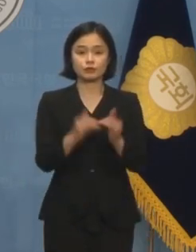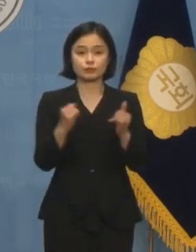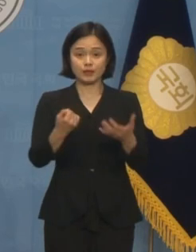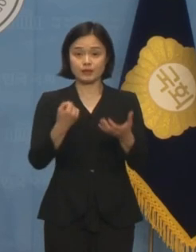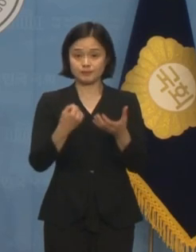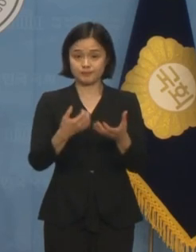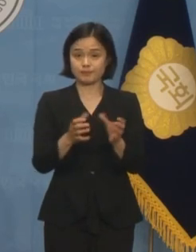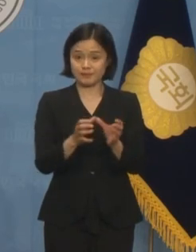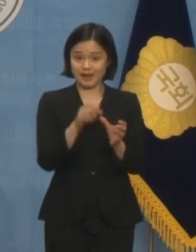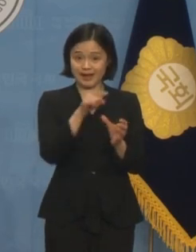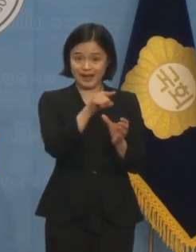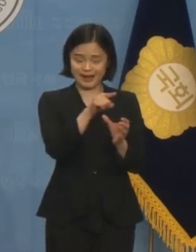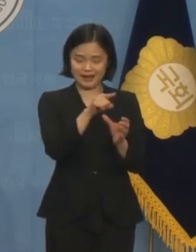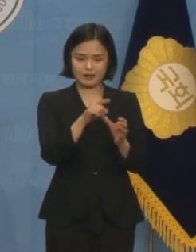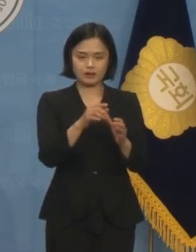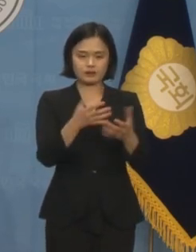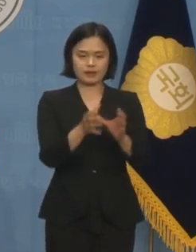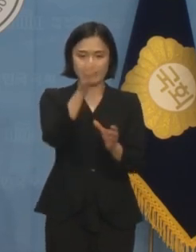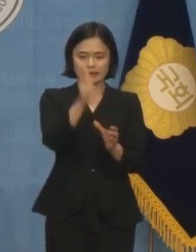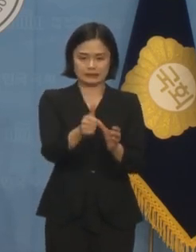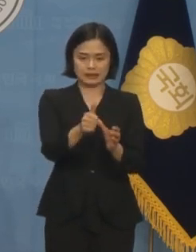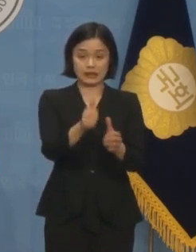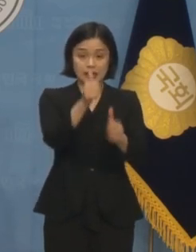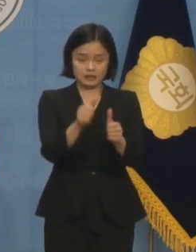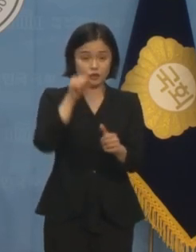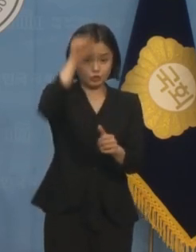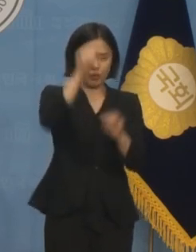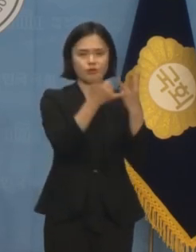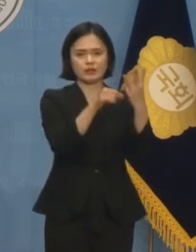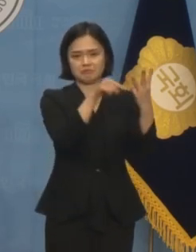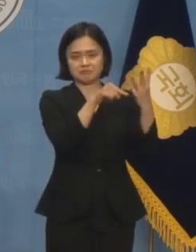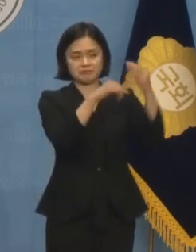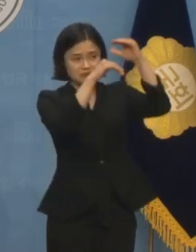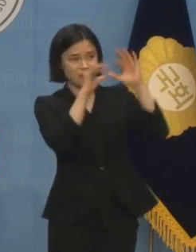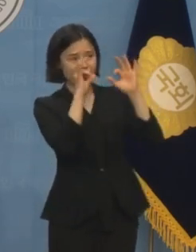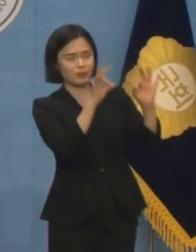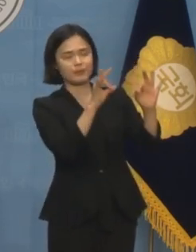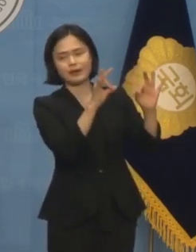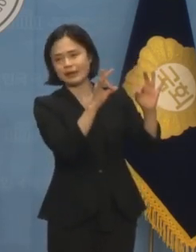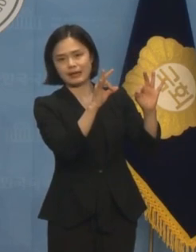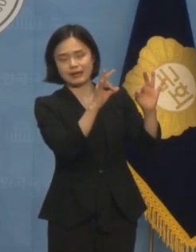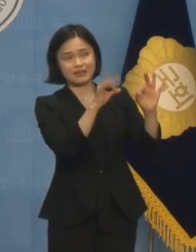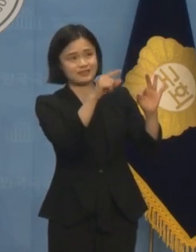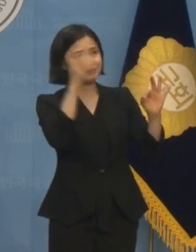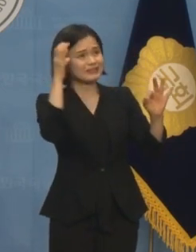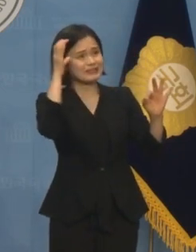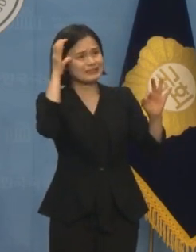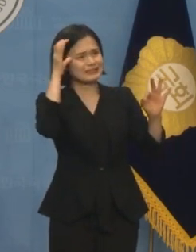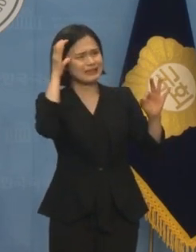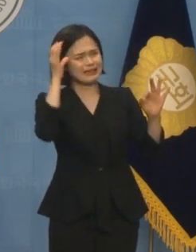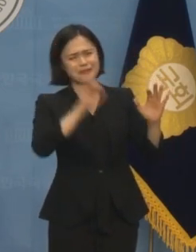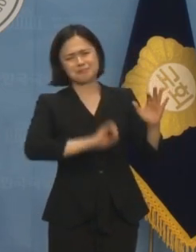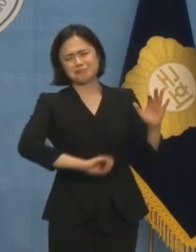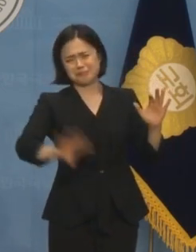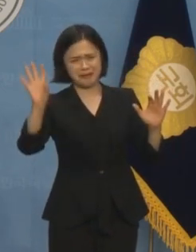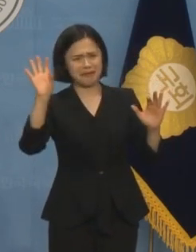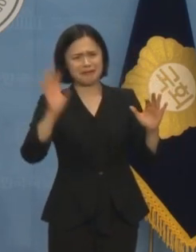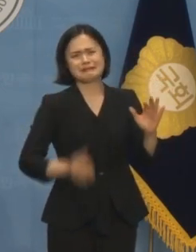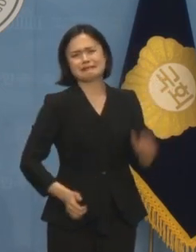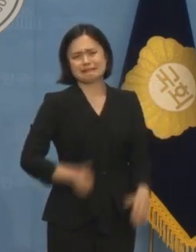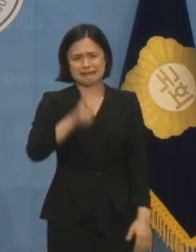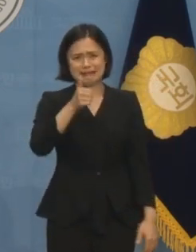삼연타 출마선언 일말에죠 무참하게 다 짓밟아 버렸습니다